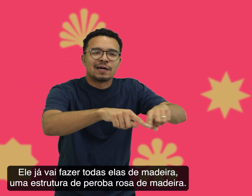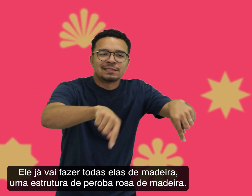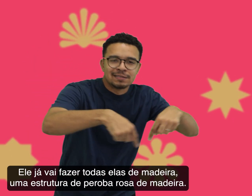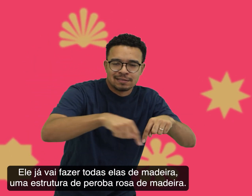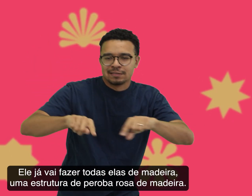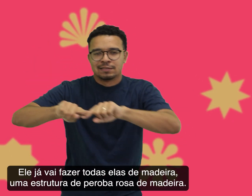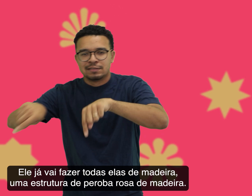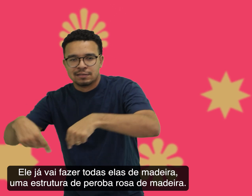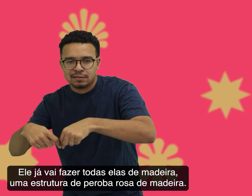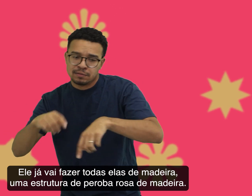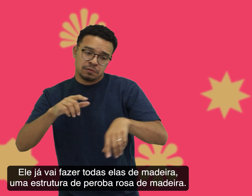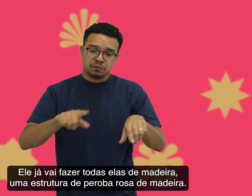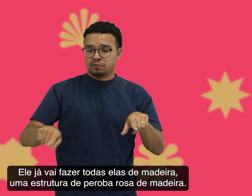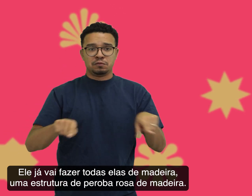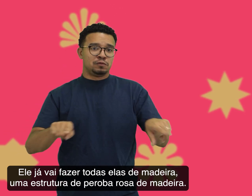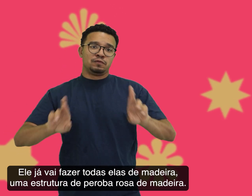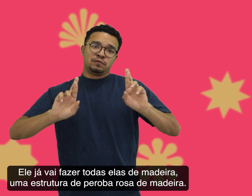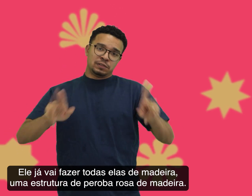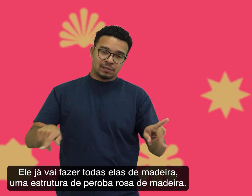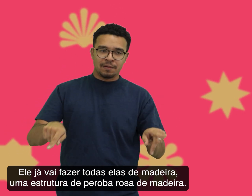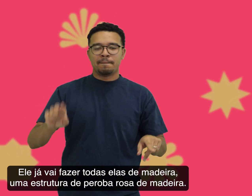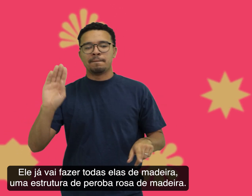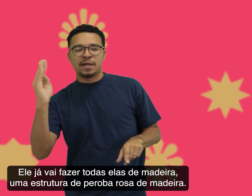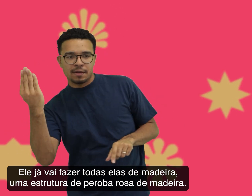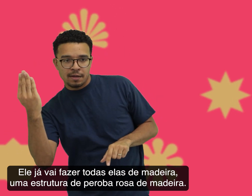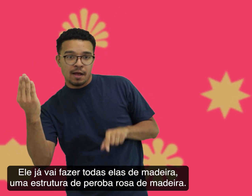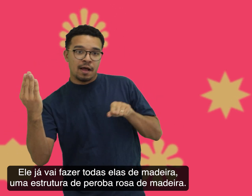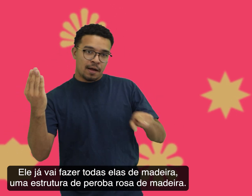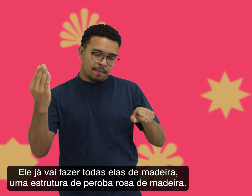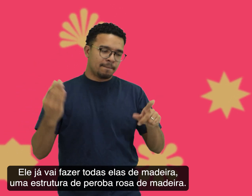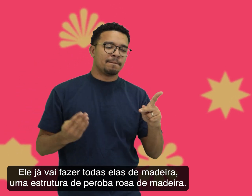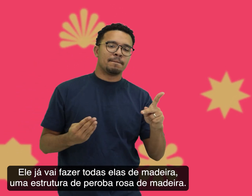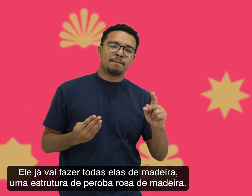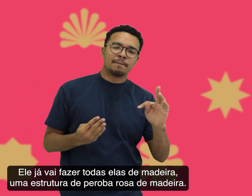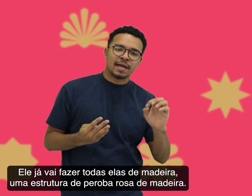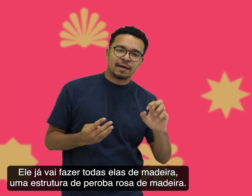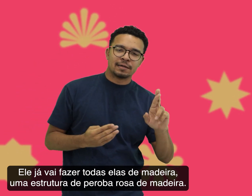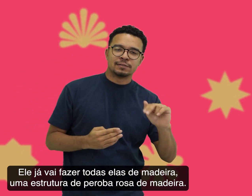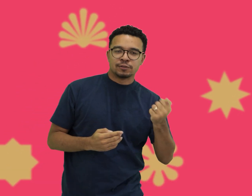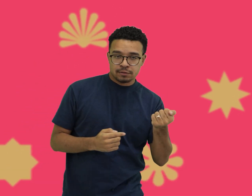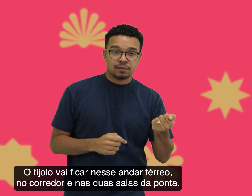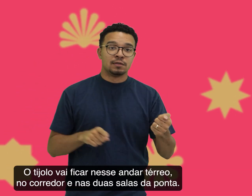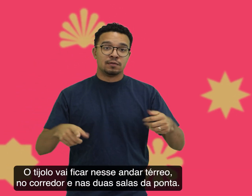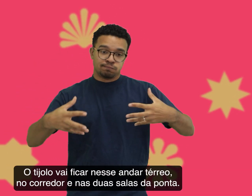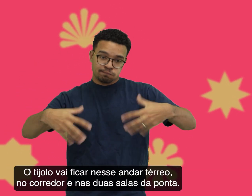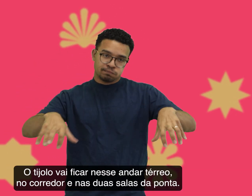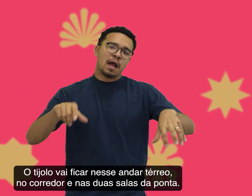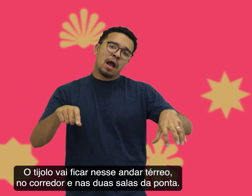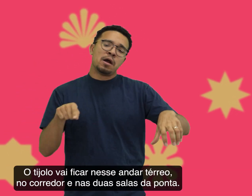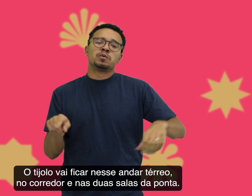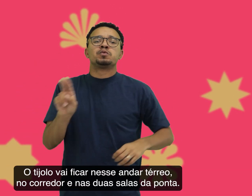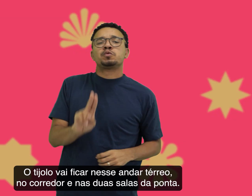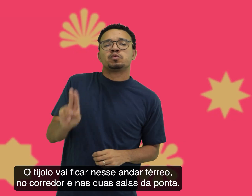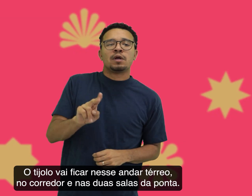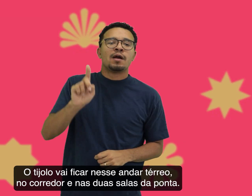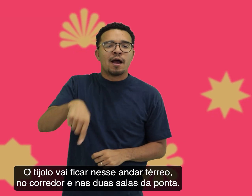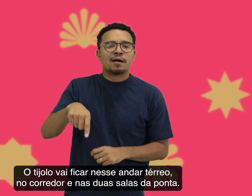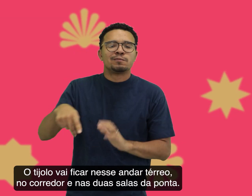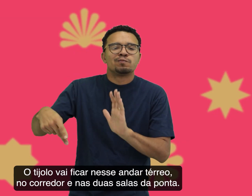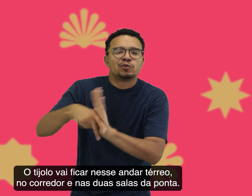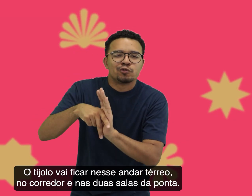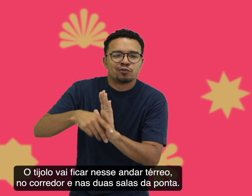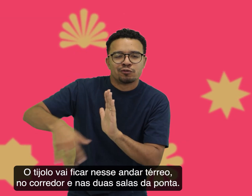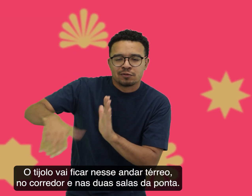corredor, ele já vai fazer todas elas de madeira, uma estrutura de peroba rosa, de madeira. O tijolo vai ficar nesse